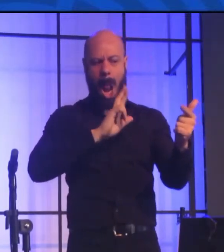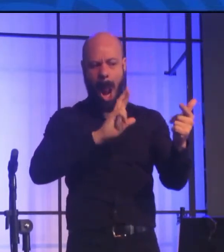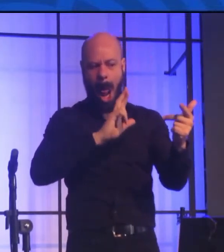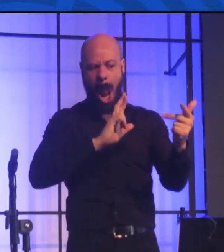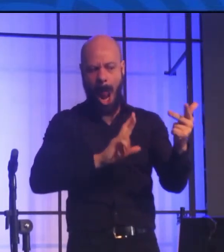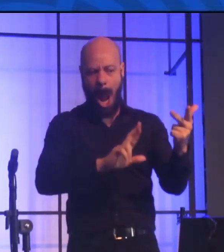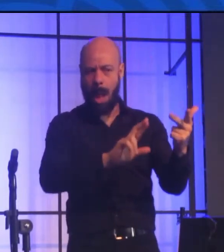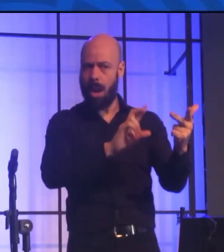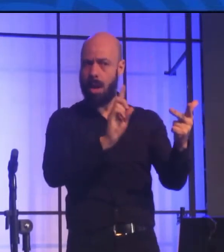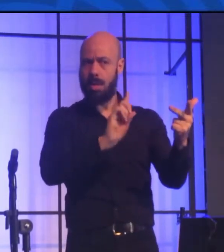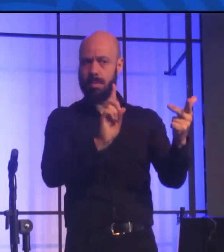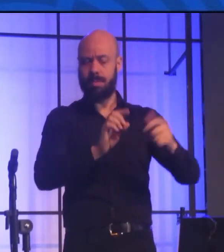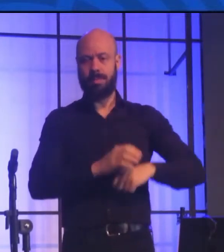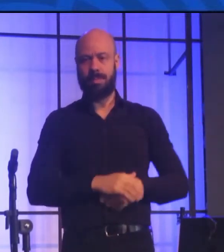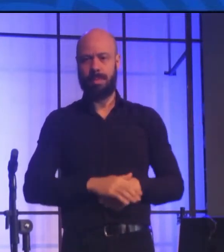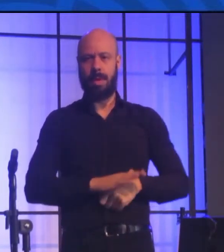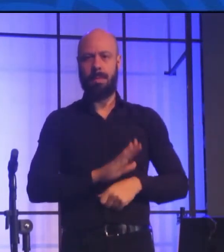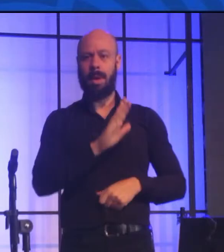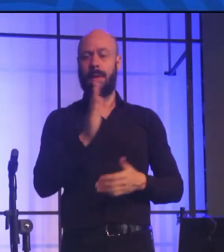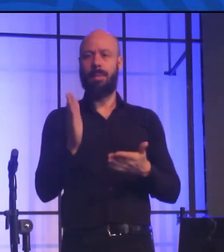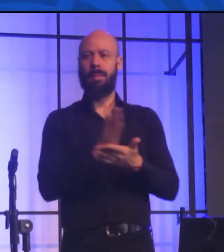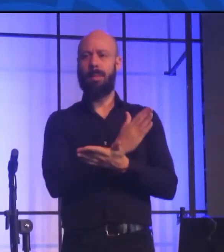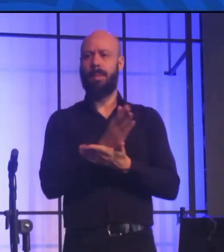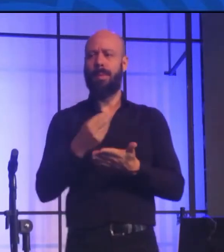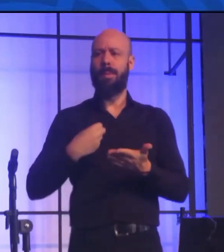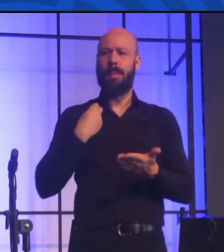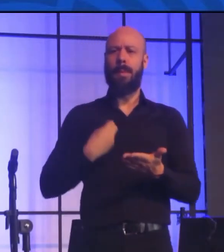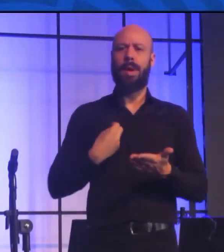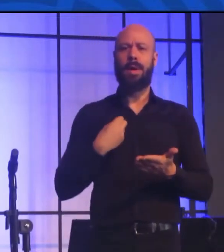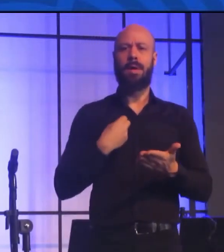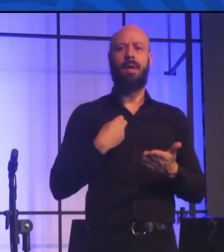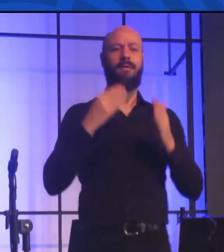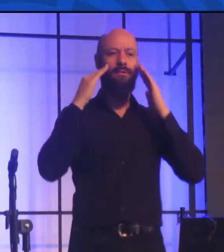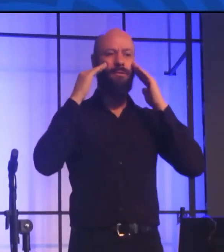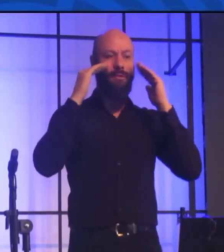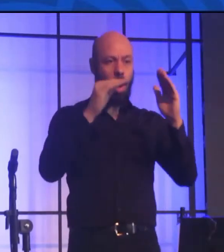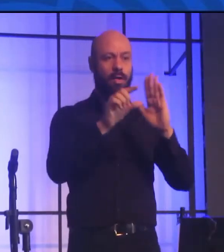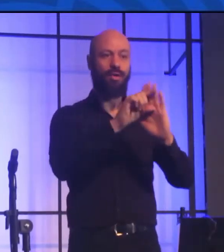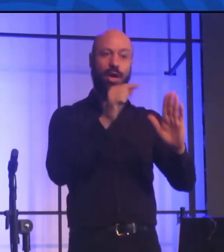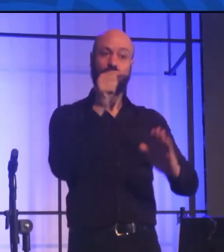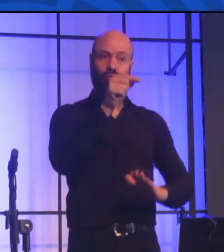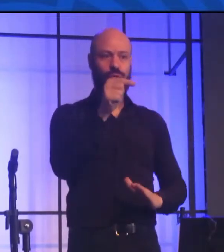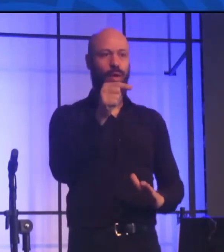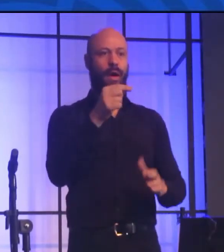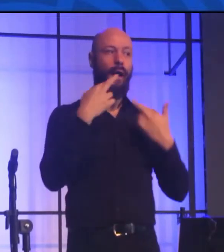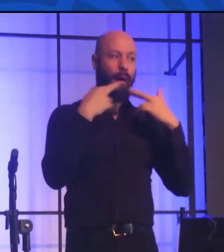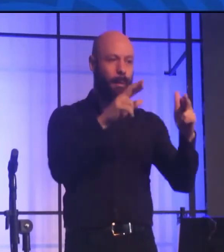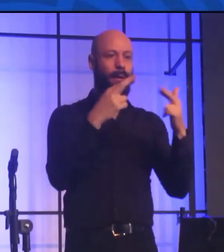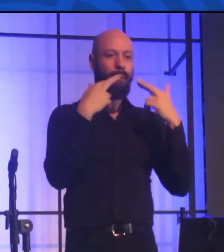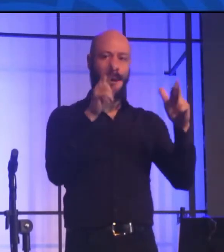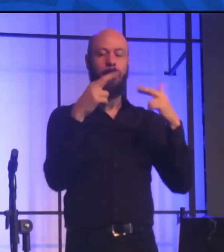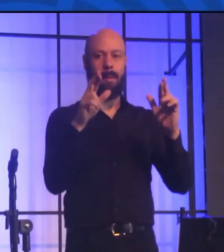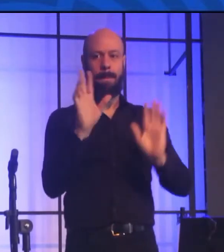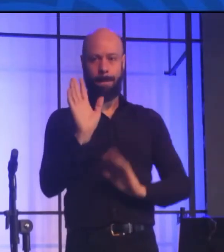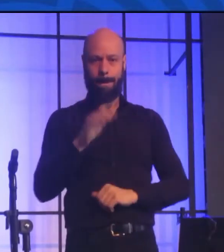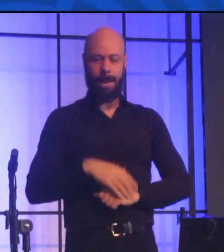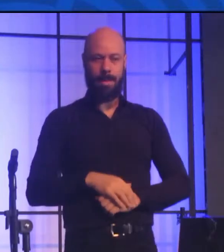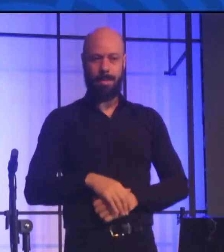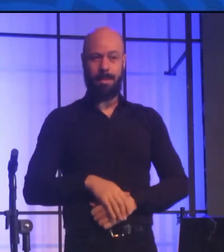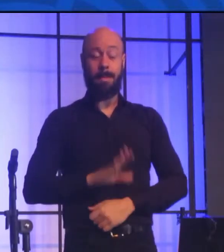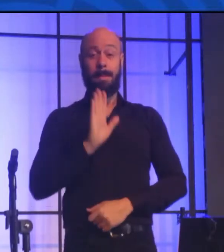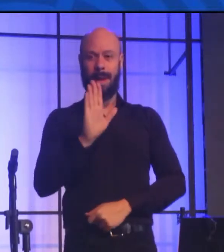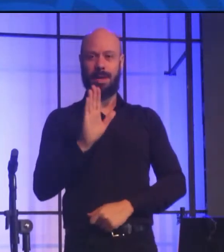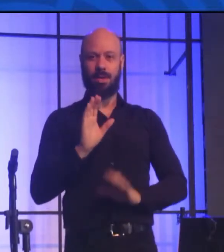vida apenas no versículo 1 reclamando? Mas esses jovens nos ensinam que existe um versículo número